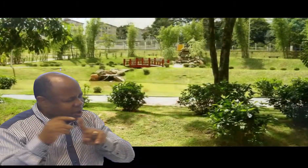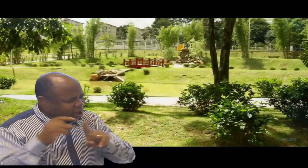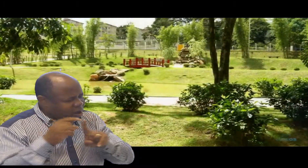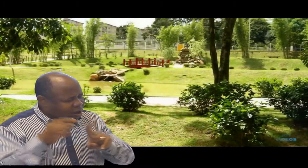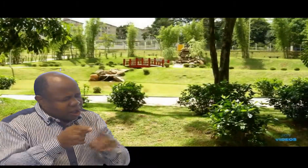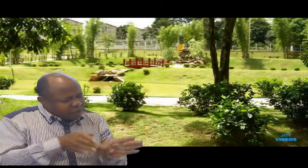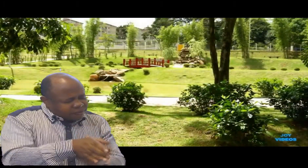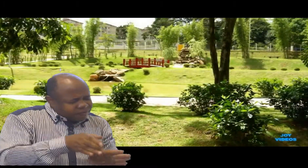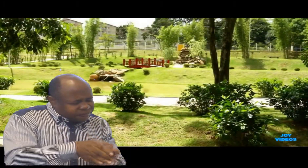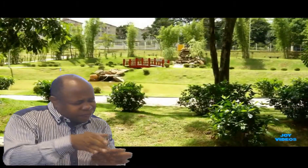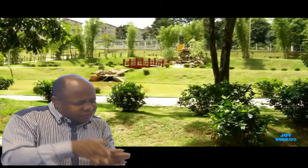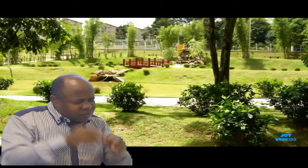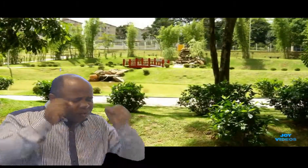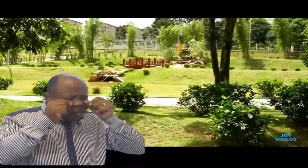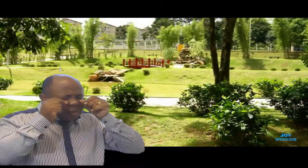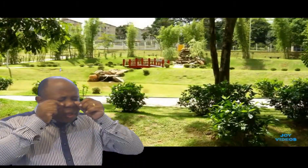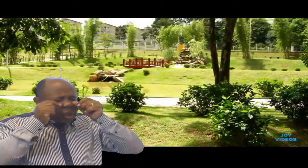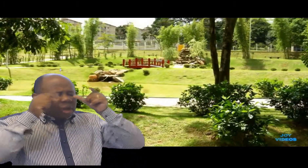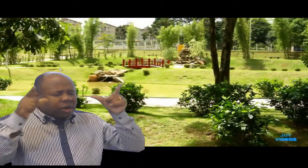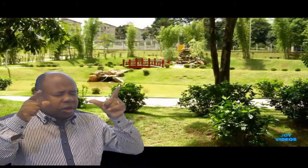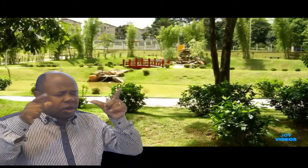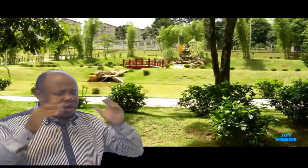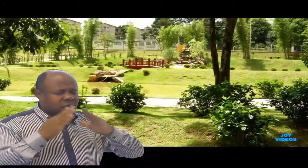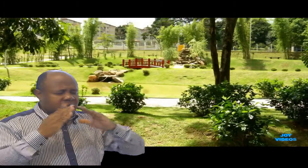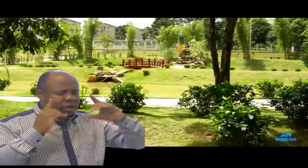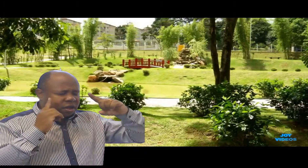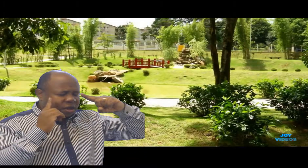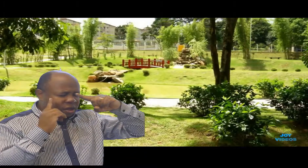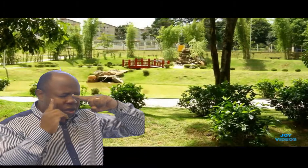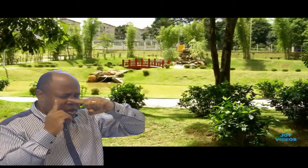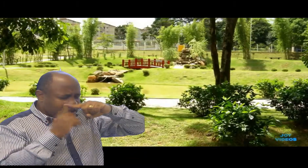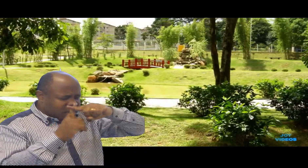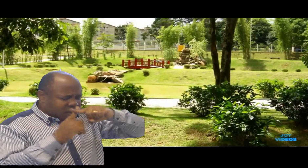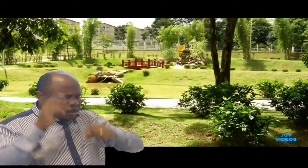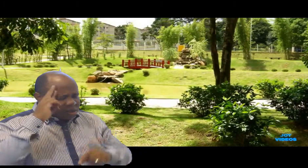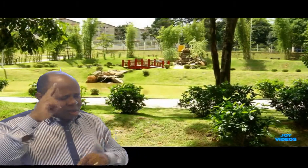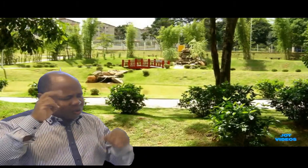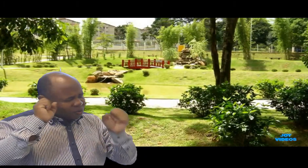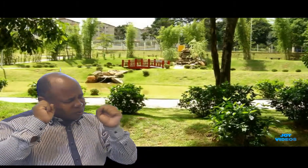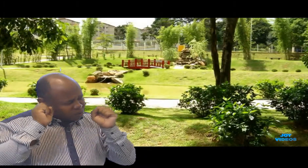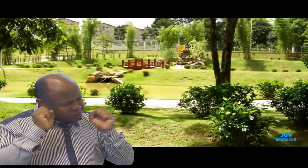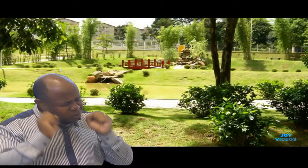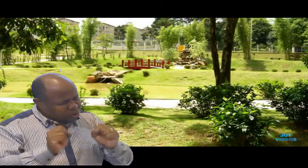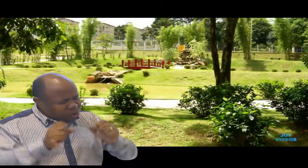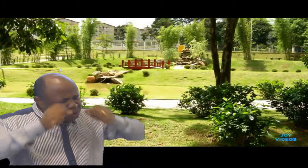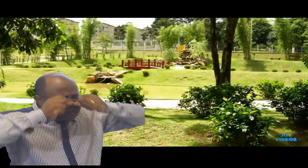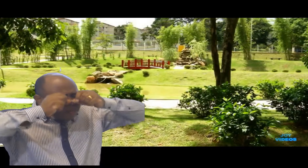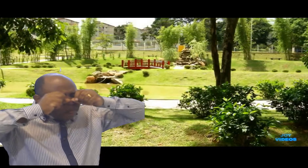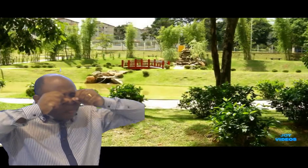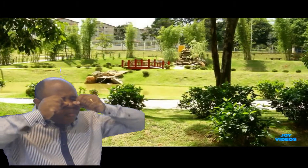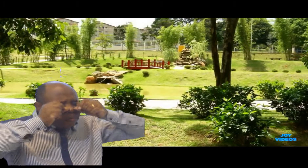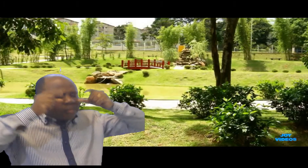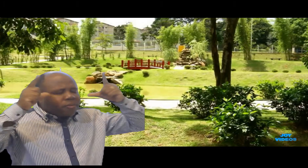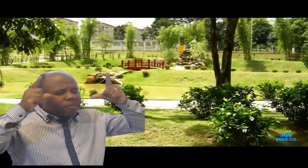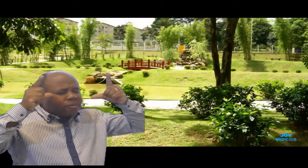alerta, Senhor Deus, a tua igreja. Que o Senhor possa, Senhor Deus, despertar, Senhor Deus, a cada